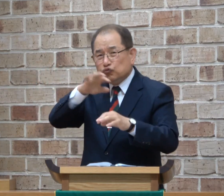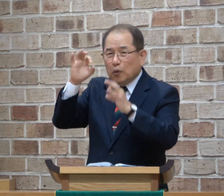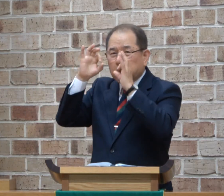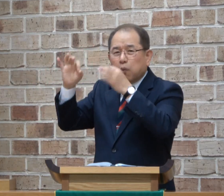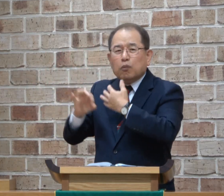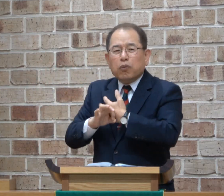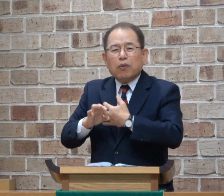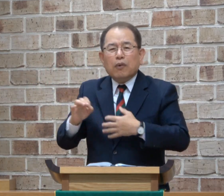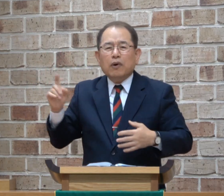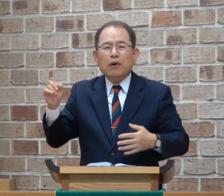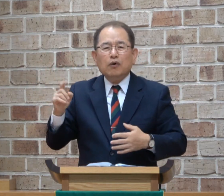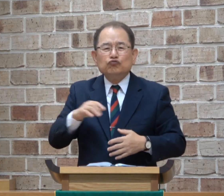우리랑 같은 장애인이지만